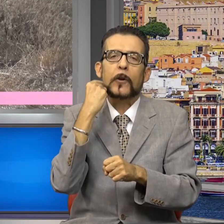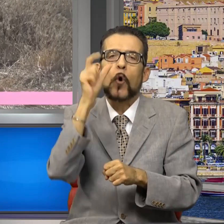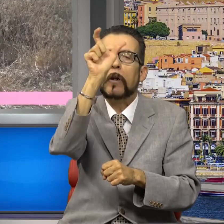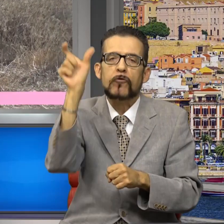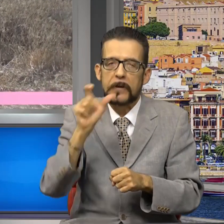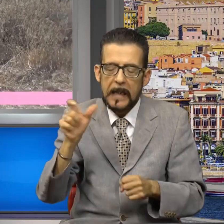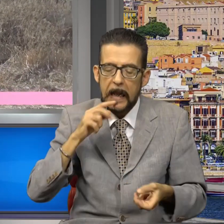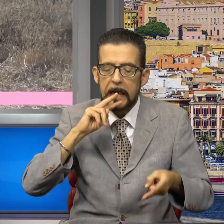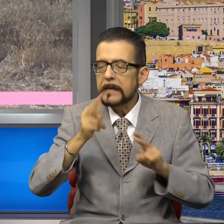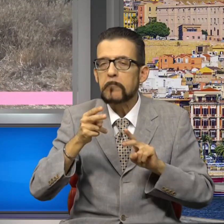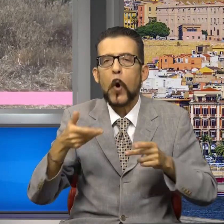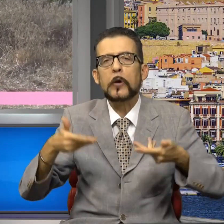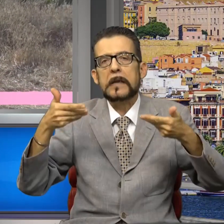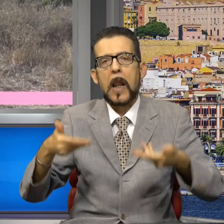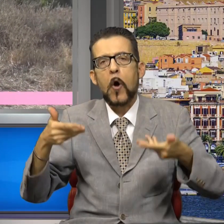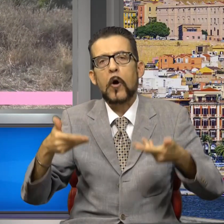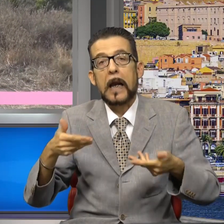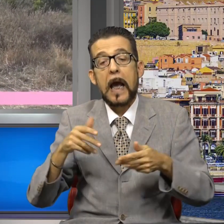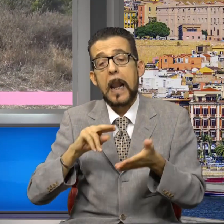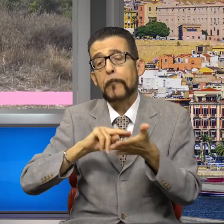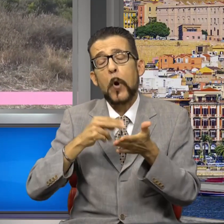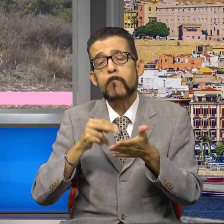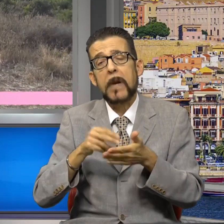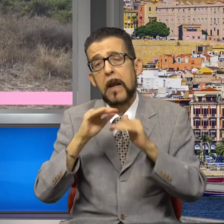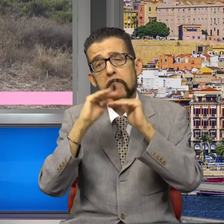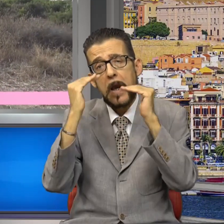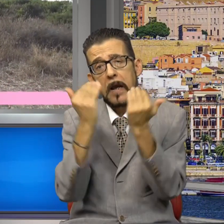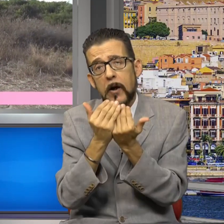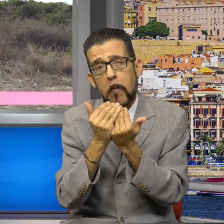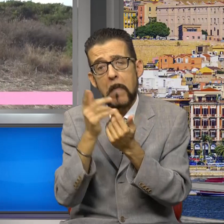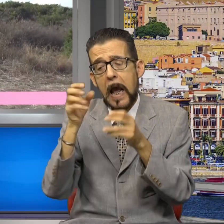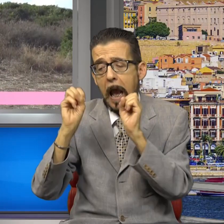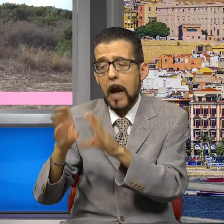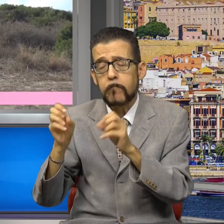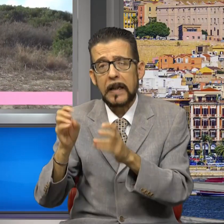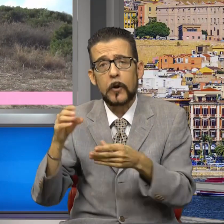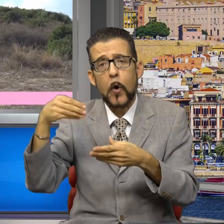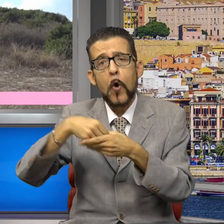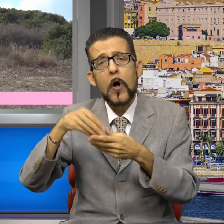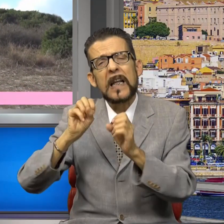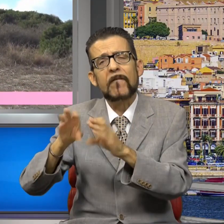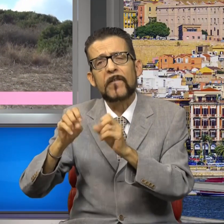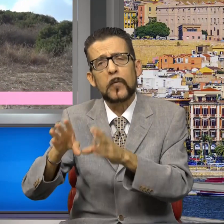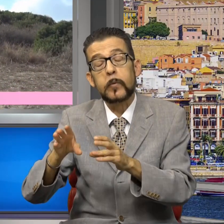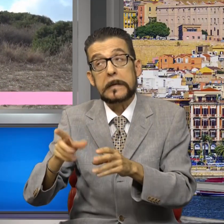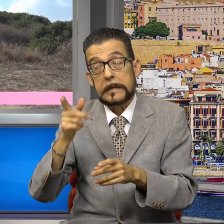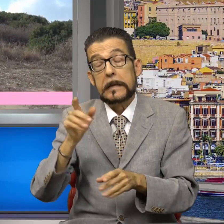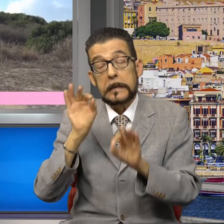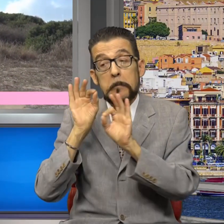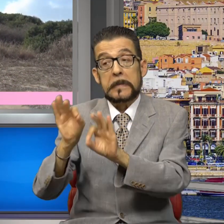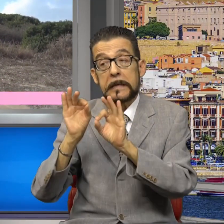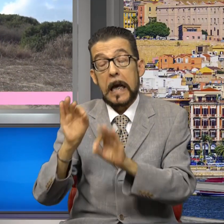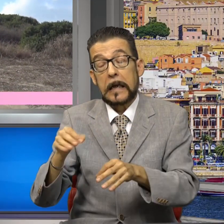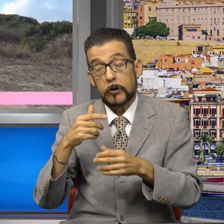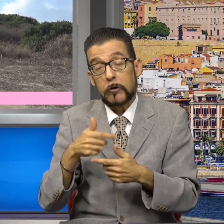quanto locale, per un problema globale. L'abbandono dei rifiuti solidi rappresenta infatti una minaccia sempre più